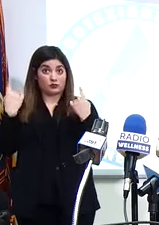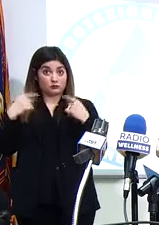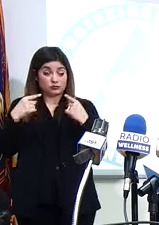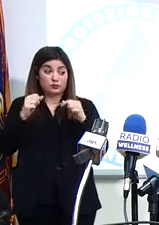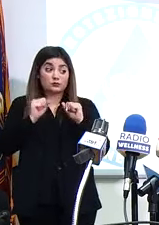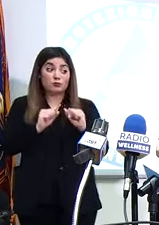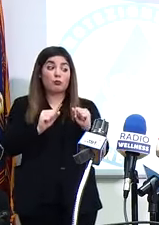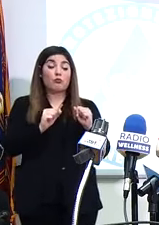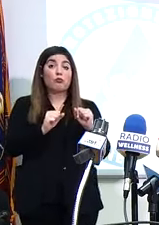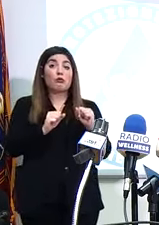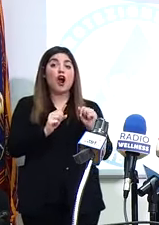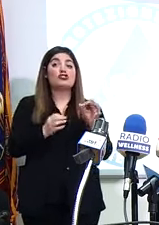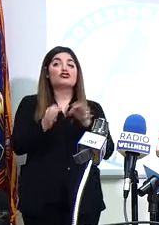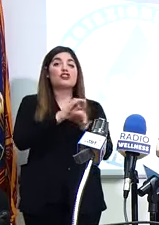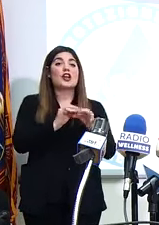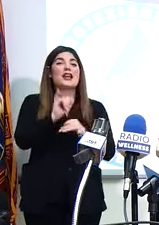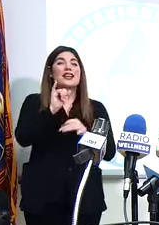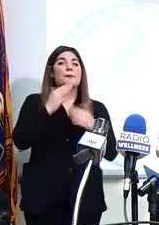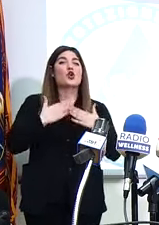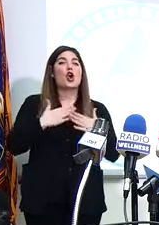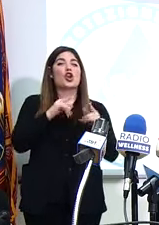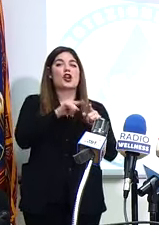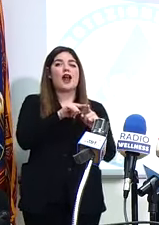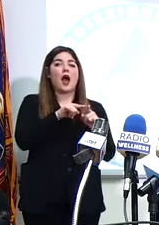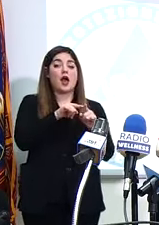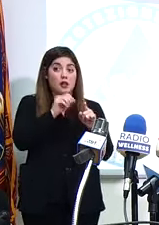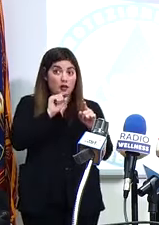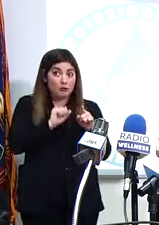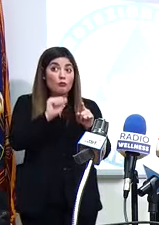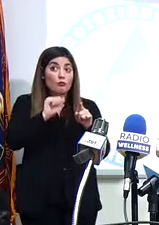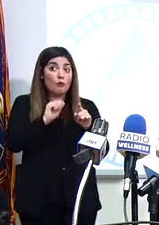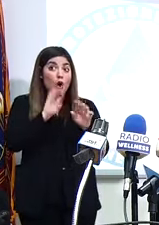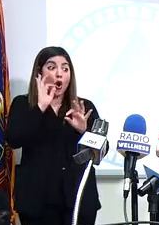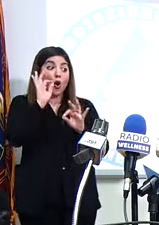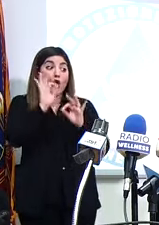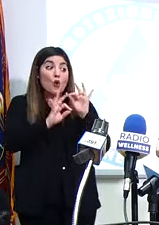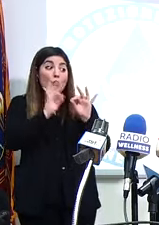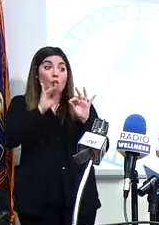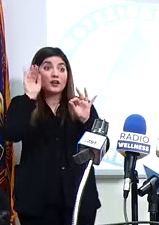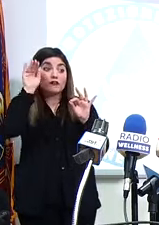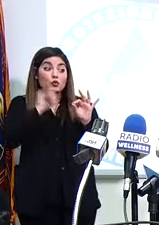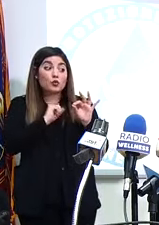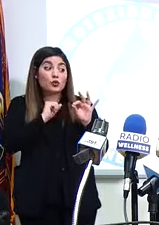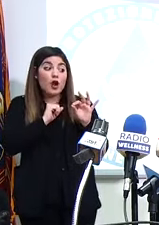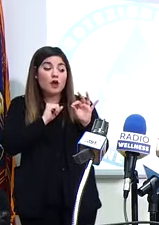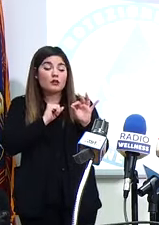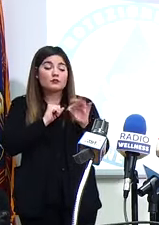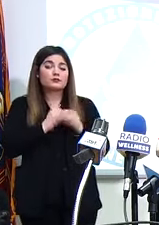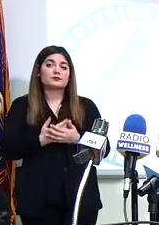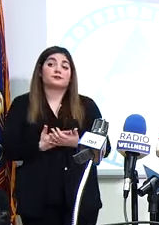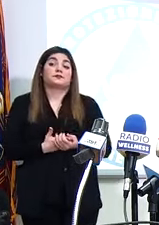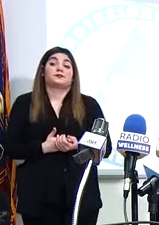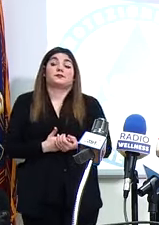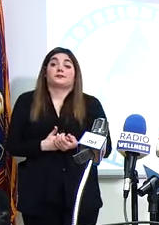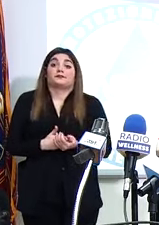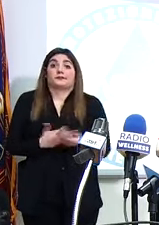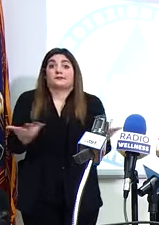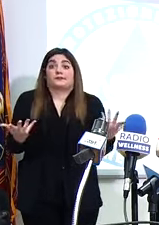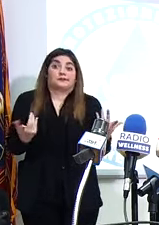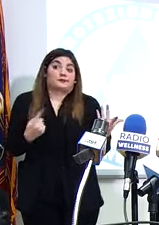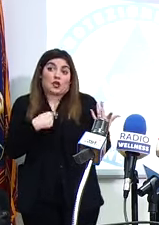terapia per il Covid, non solo nella fase iniziale, in futuro? Grazie. Allora, come le ho detto, i dati